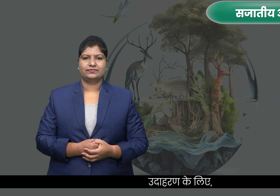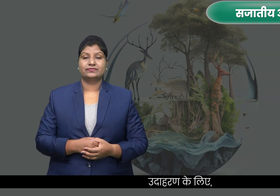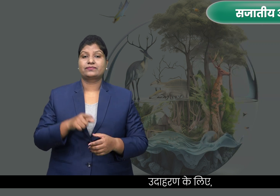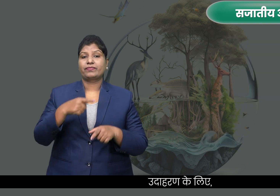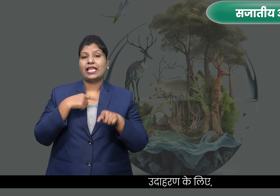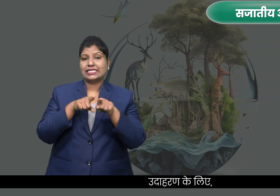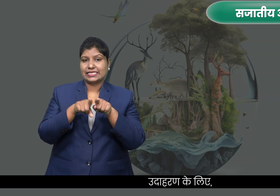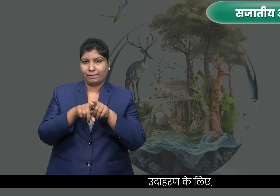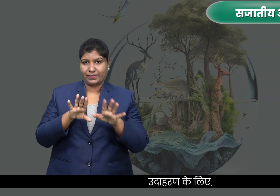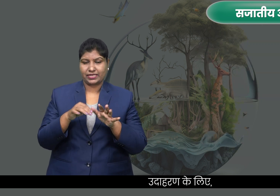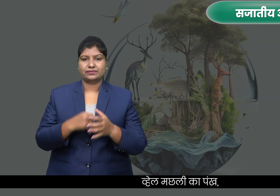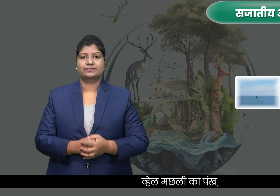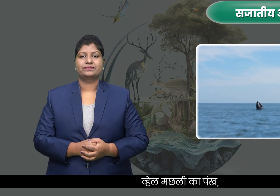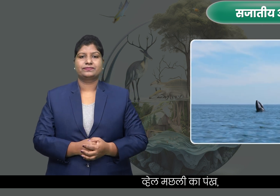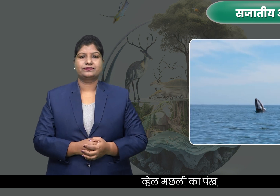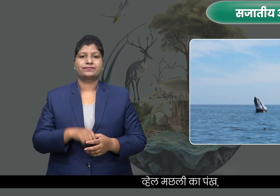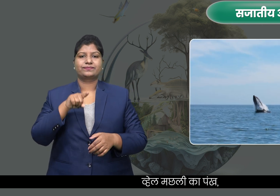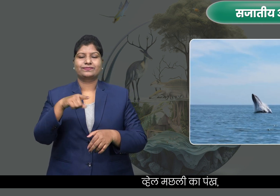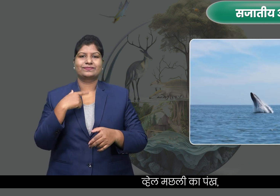उदाहरण के लिए व्हेल मछली का पंख,